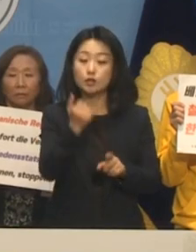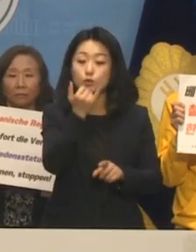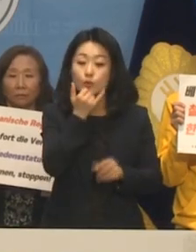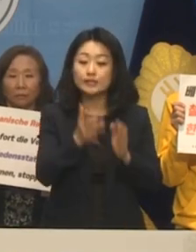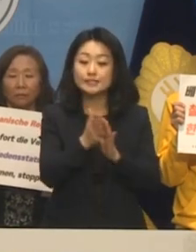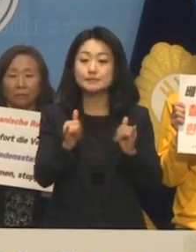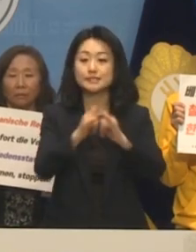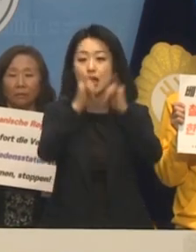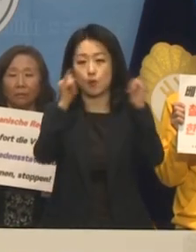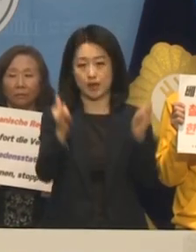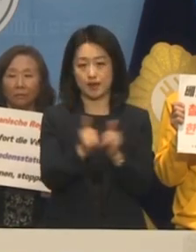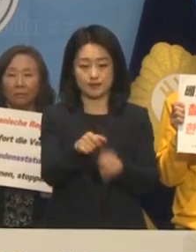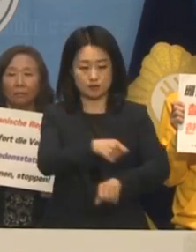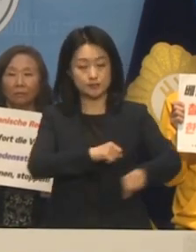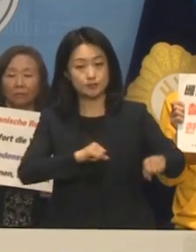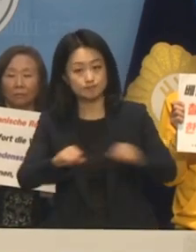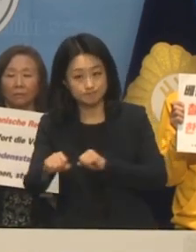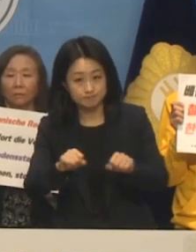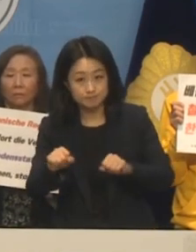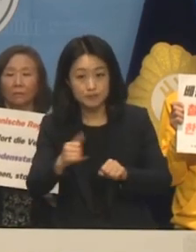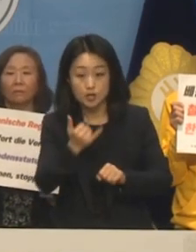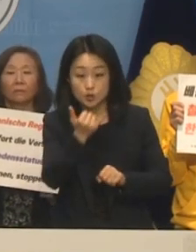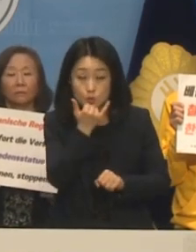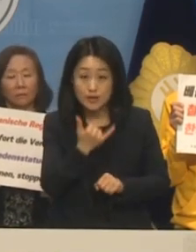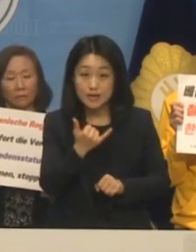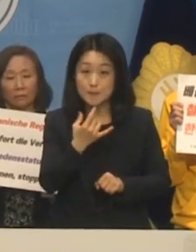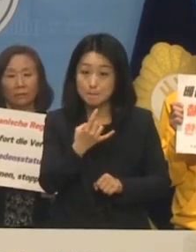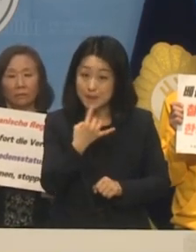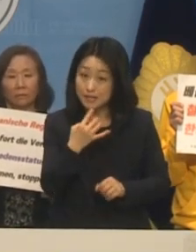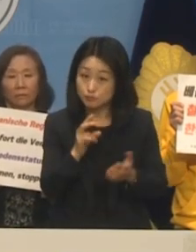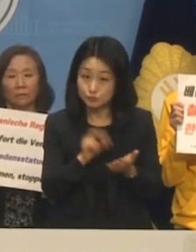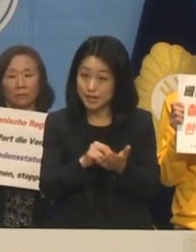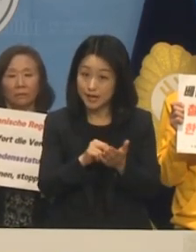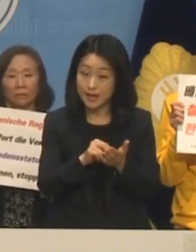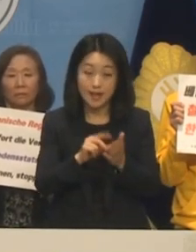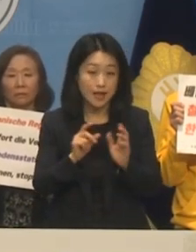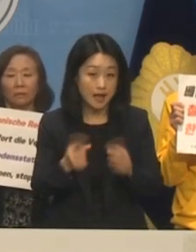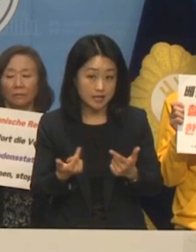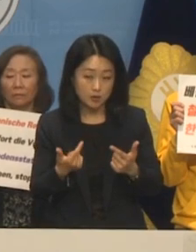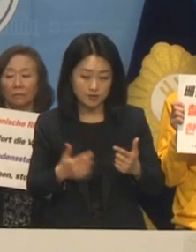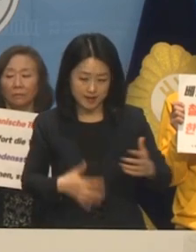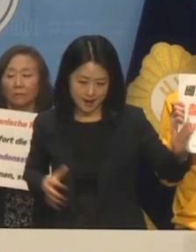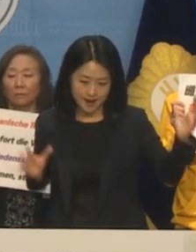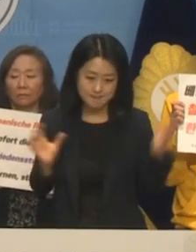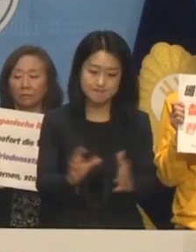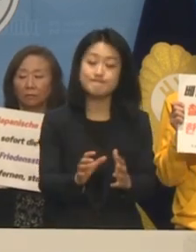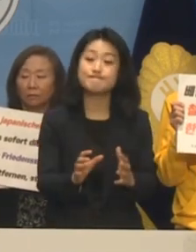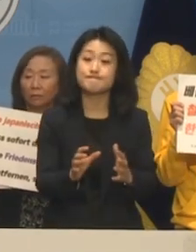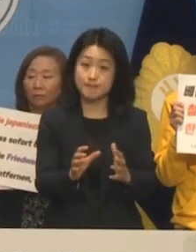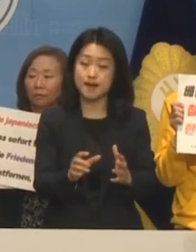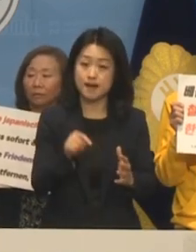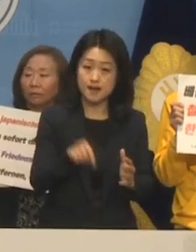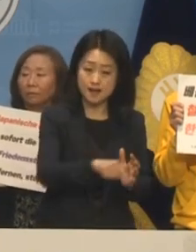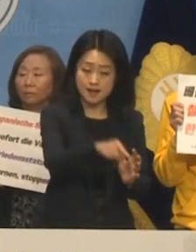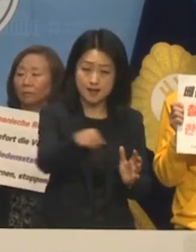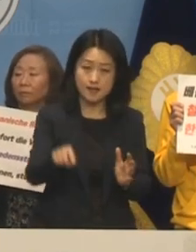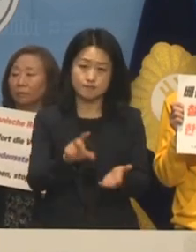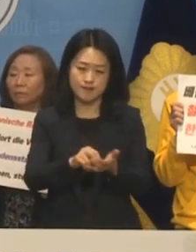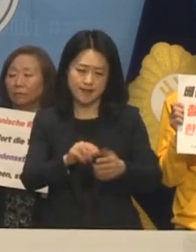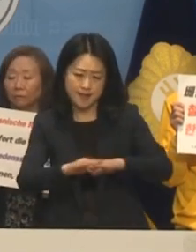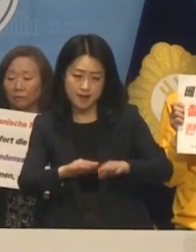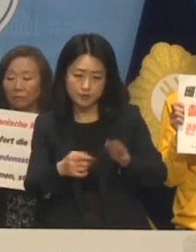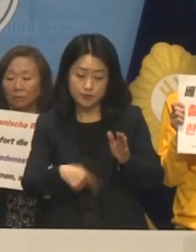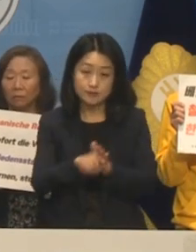이 문제 좀 더 적극적으로 독일의 문제로 함께 인식하고 이 문제 대응할 수 있도록